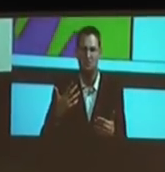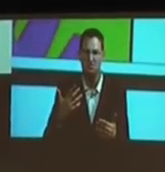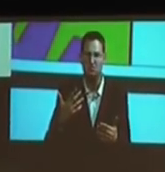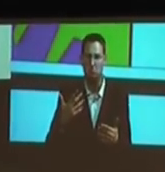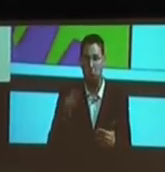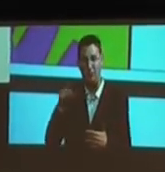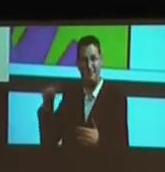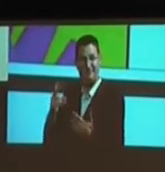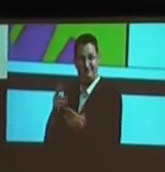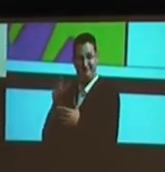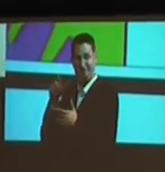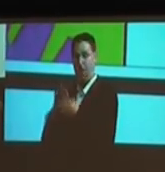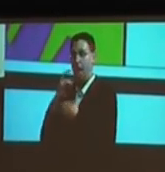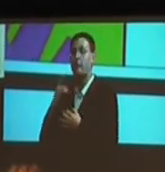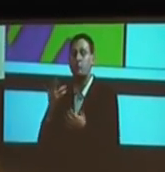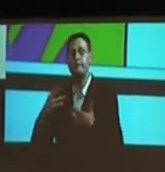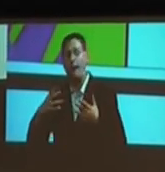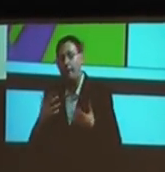bergt, auf der einen Seite.